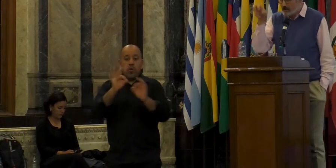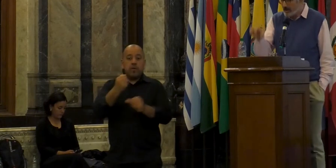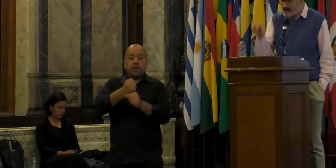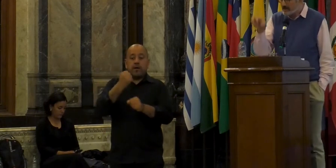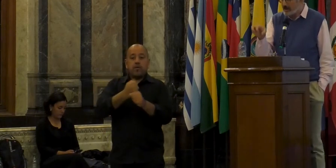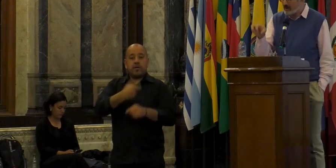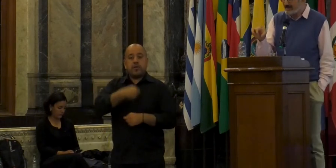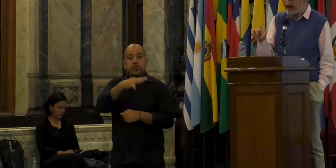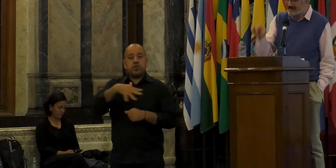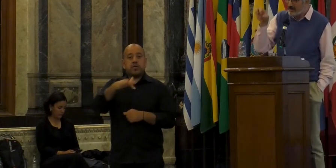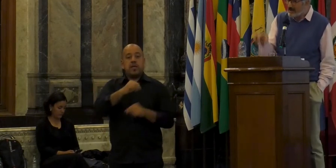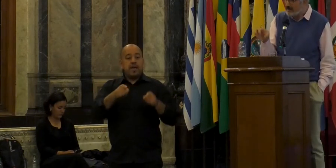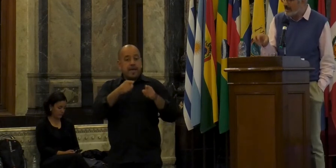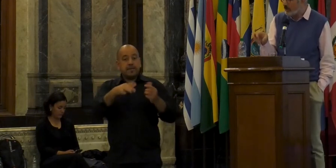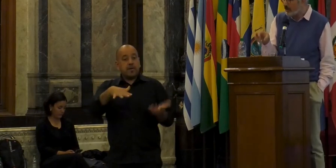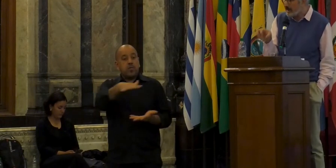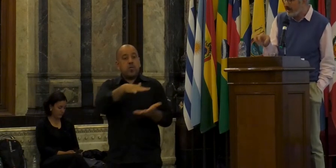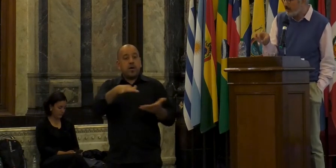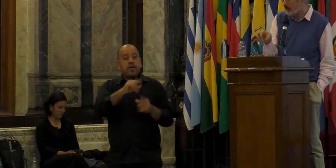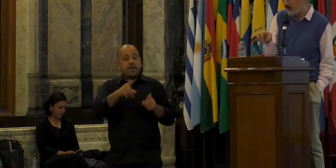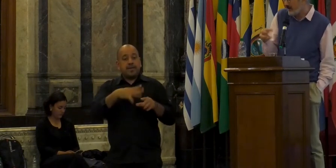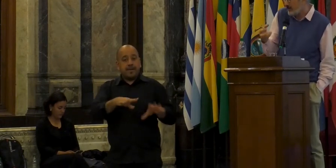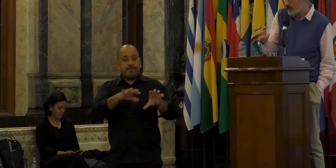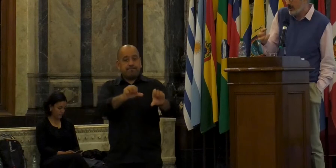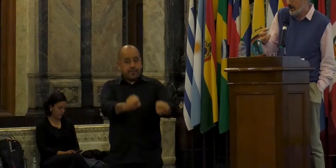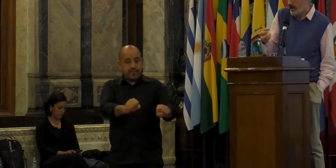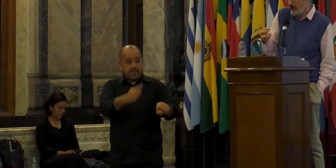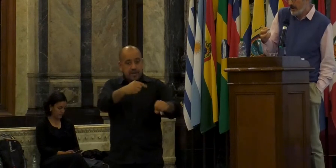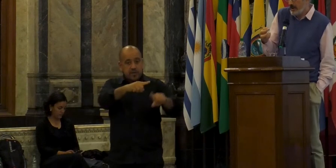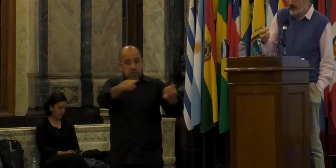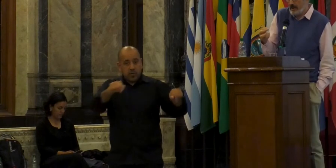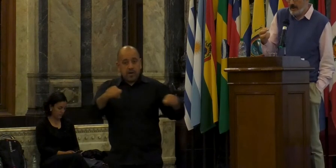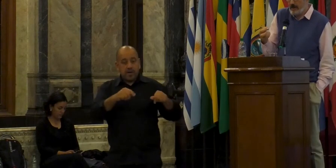sociales sobre ese espacio que está tremendamente colonizado por distintos